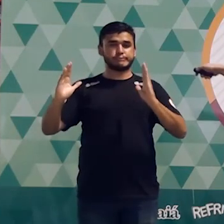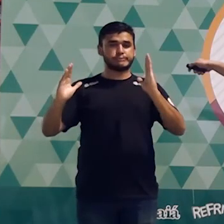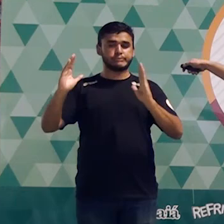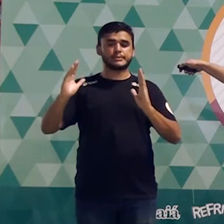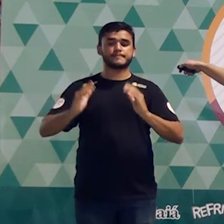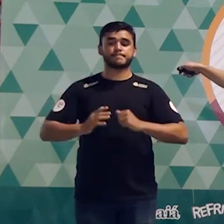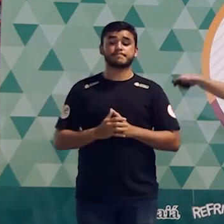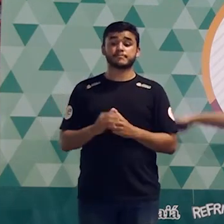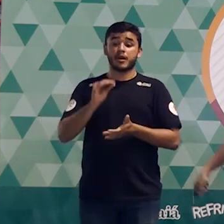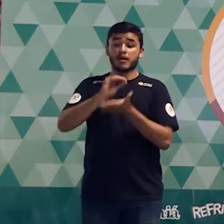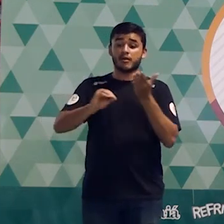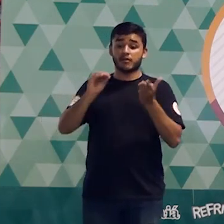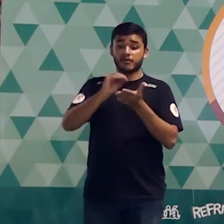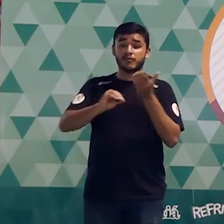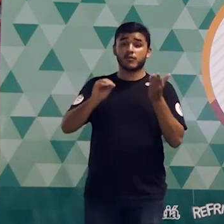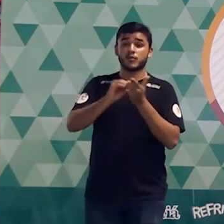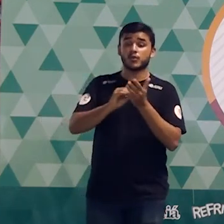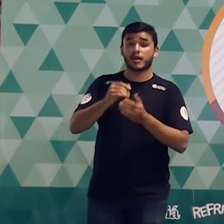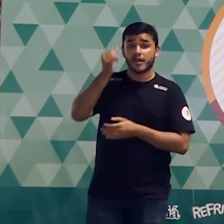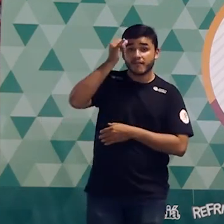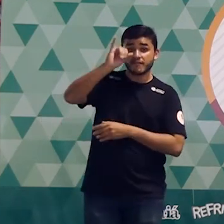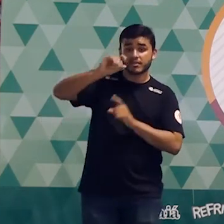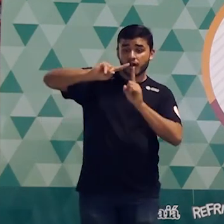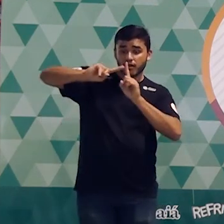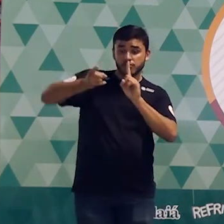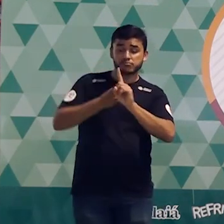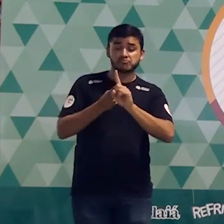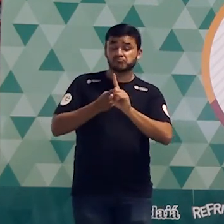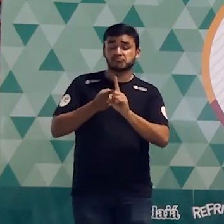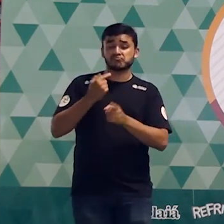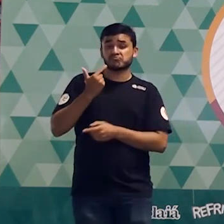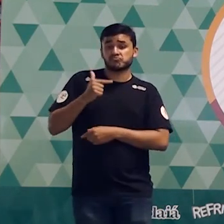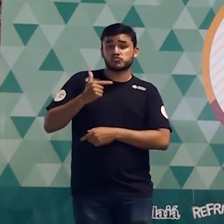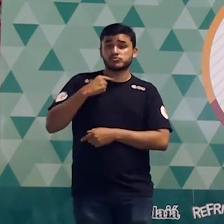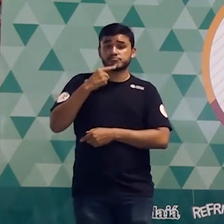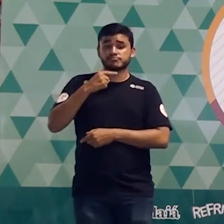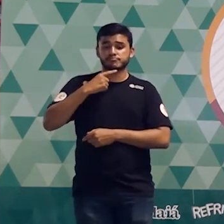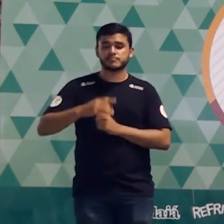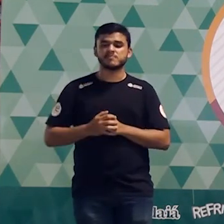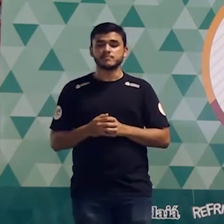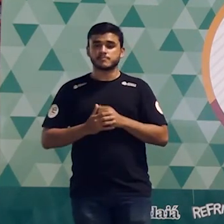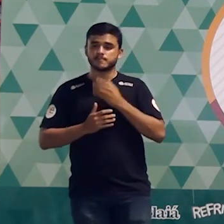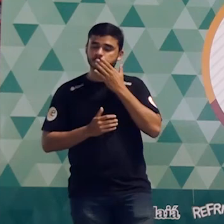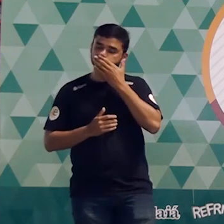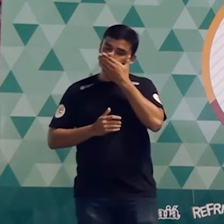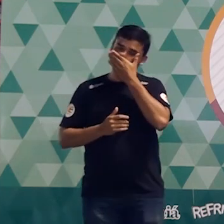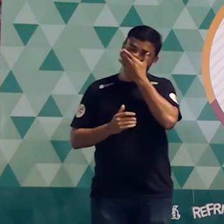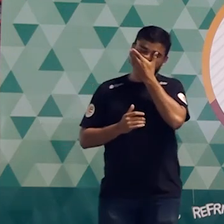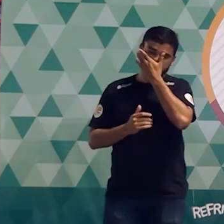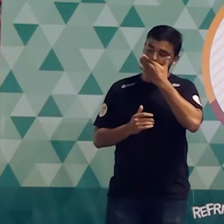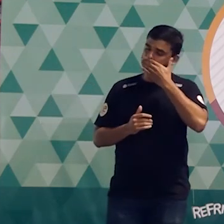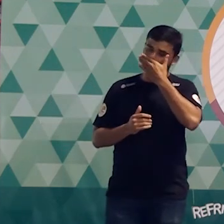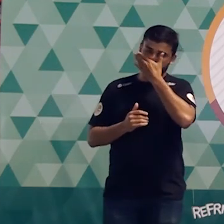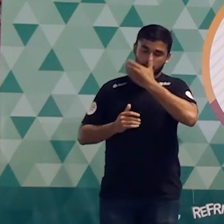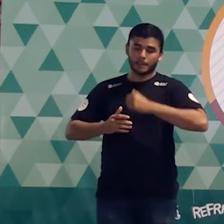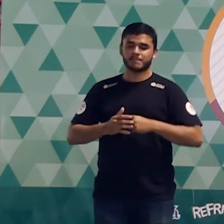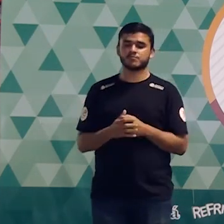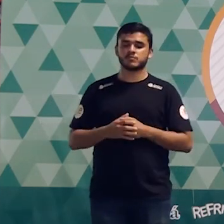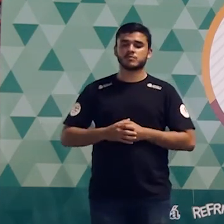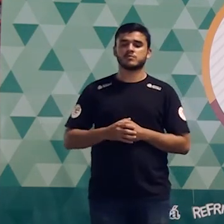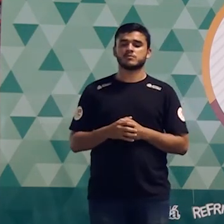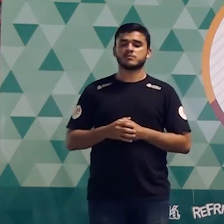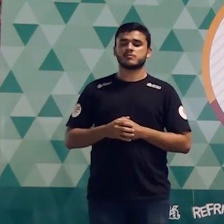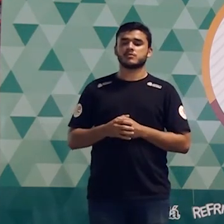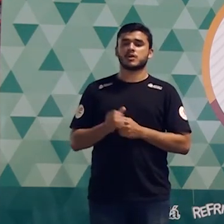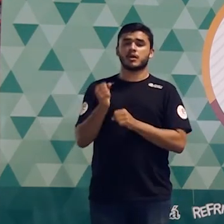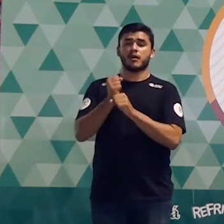tudo, tinha falta de métodos para evitar a gravidez. Registra uma data na tua mente, porque ela é muito importante para trabalhar com população.